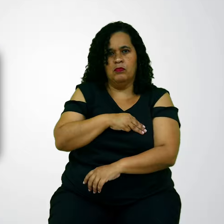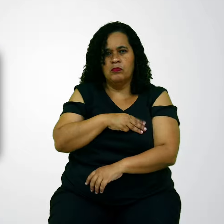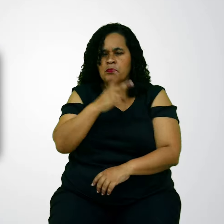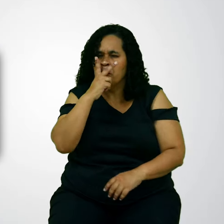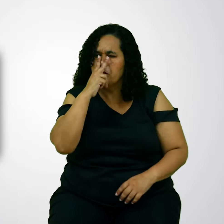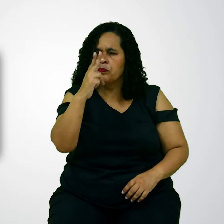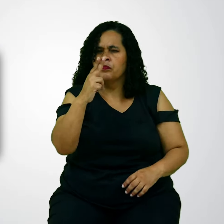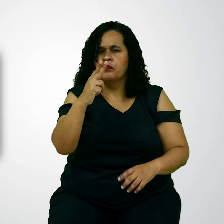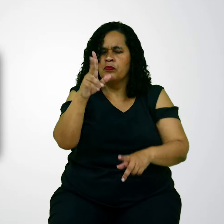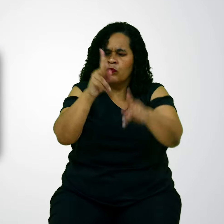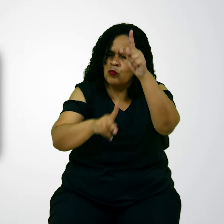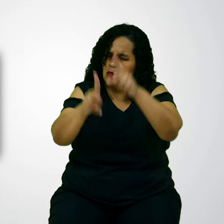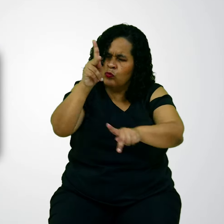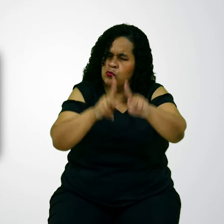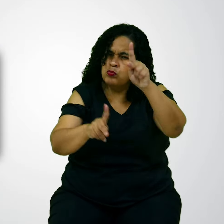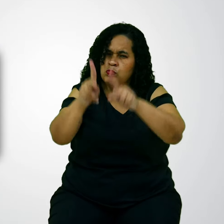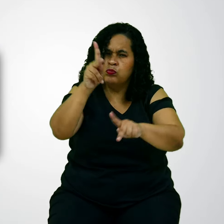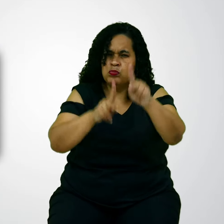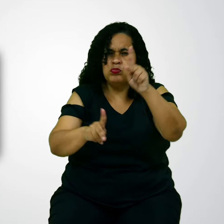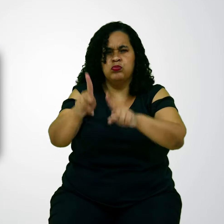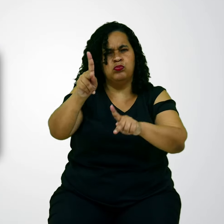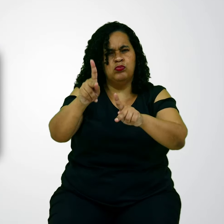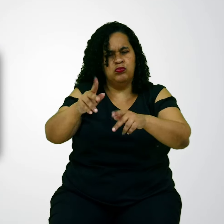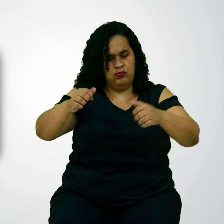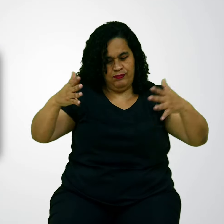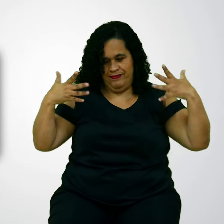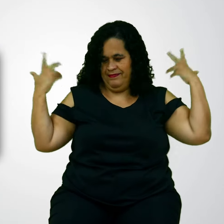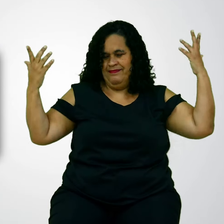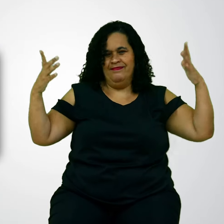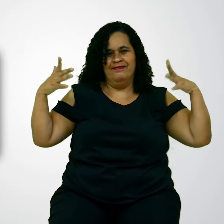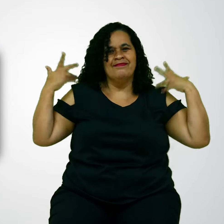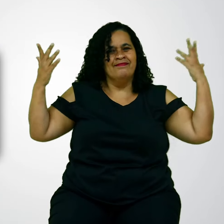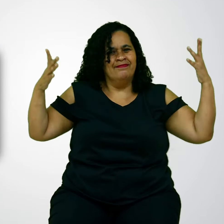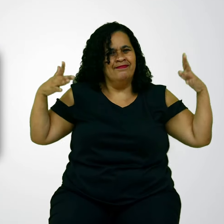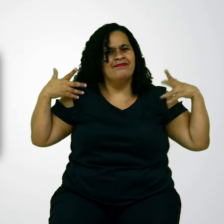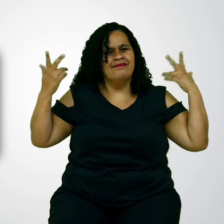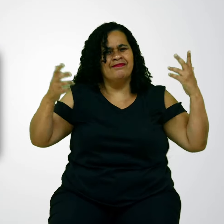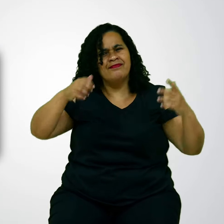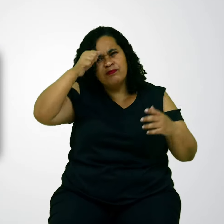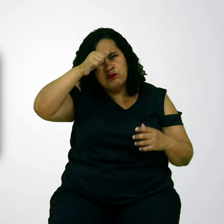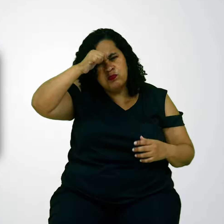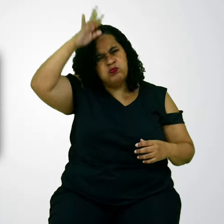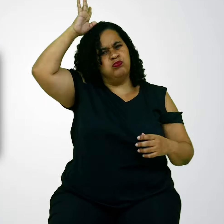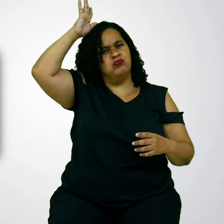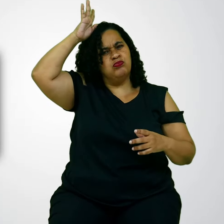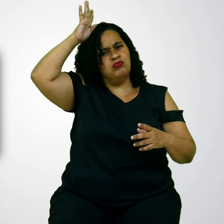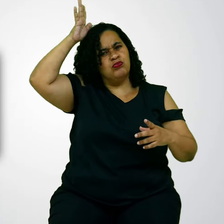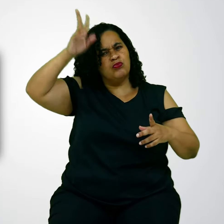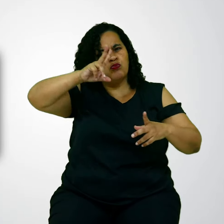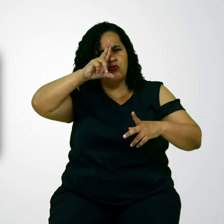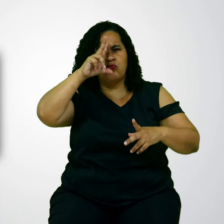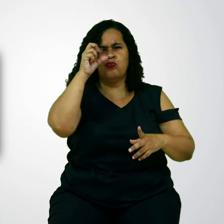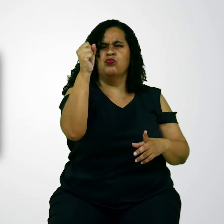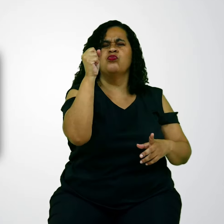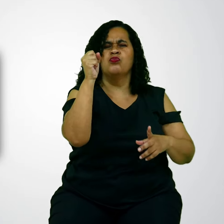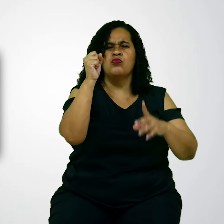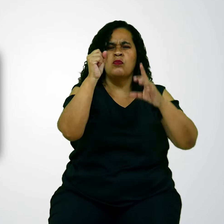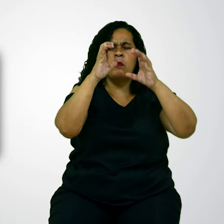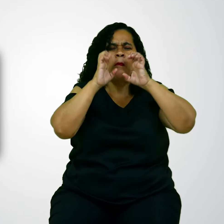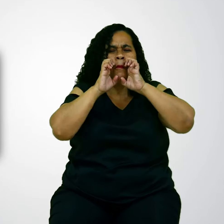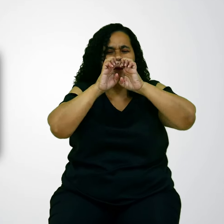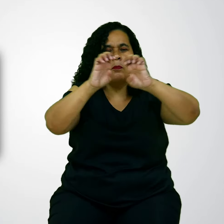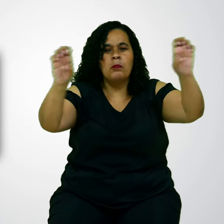avivado, tá? Porque um povo que não tem o avivamento, ele não tem ânimo para pregar o evangelho. São ossos secos, lá de Ezequiel